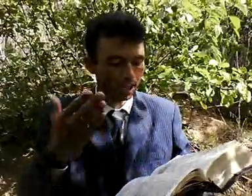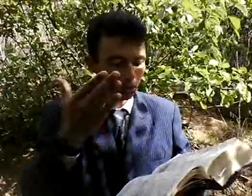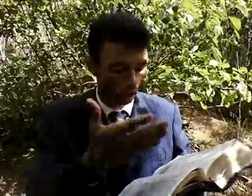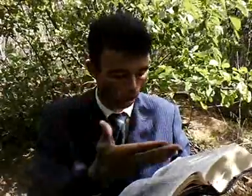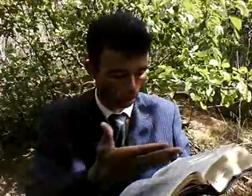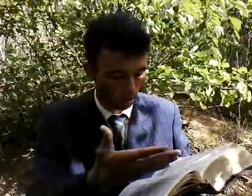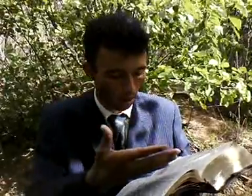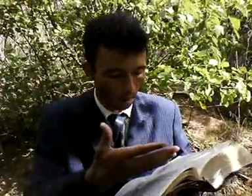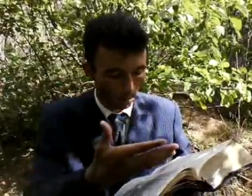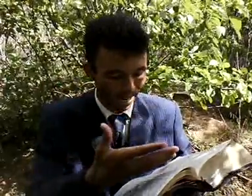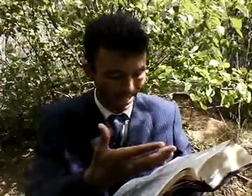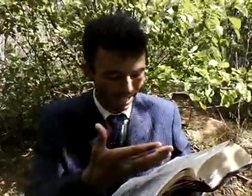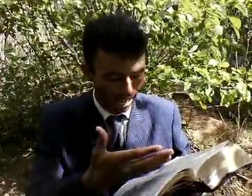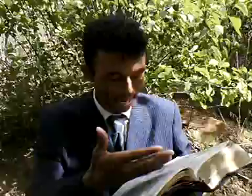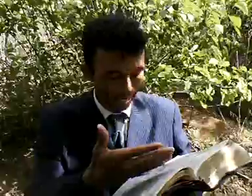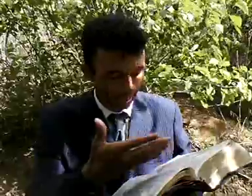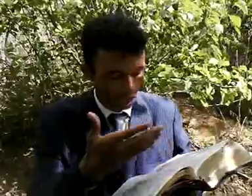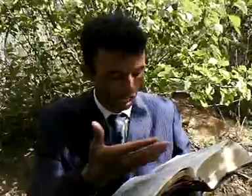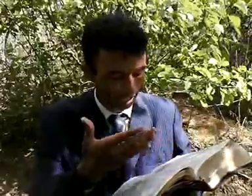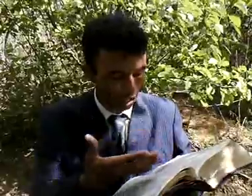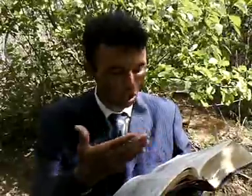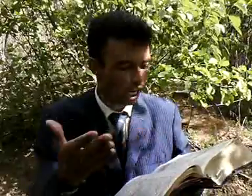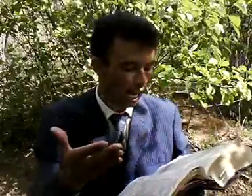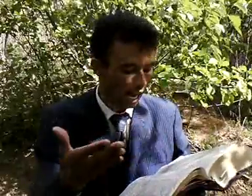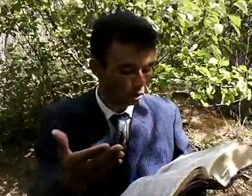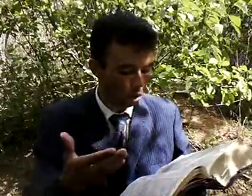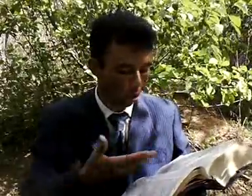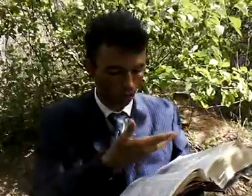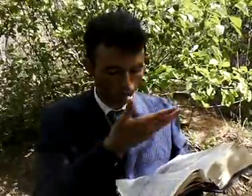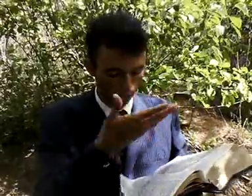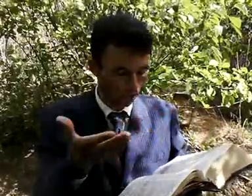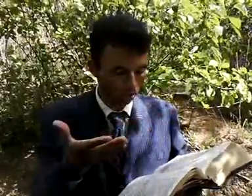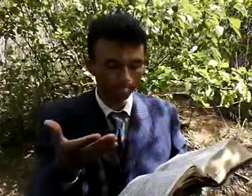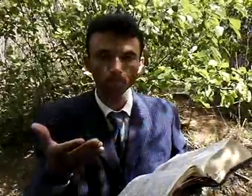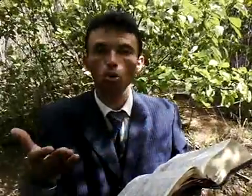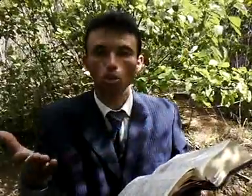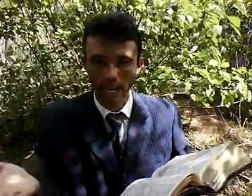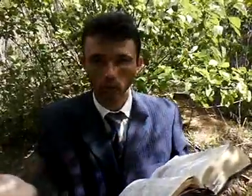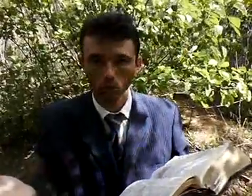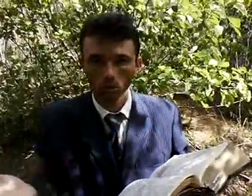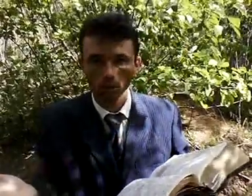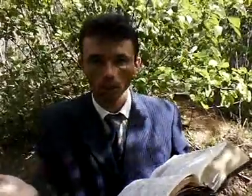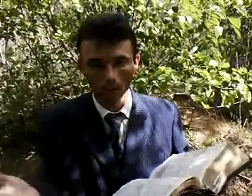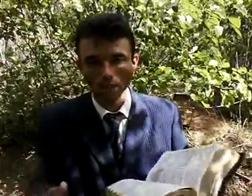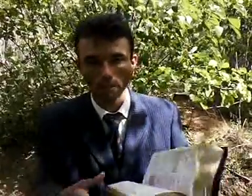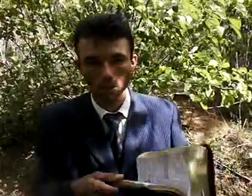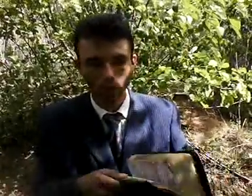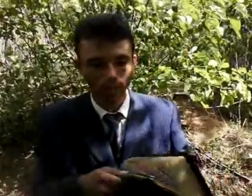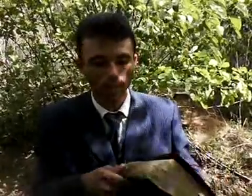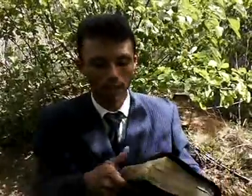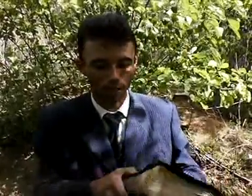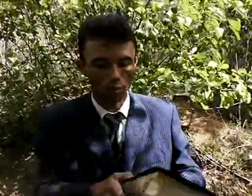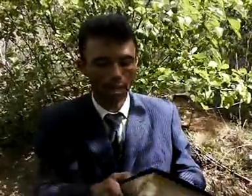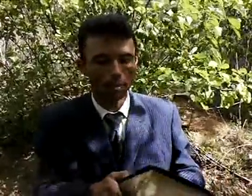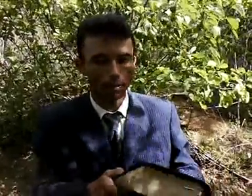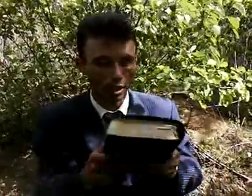aviso nosso, para que já são chegados os fins dos séculos. Que Deus te abençoe, e vemos que a Bíblia foi